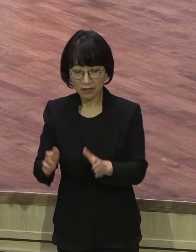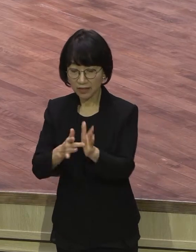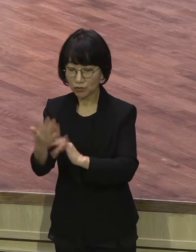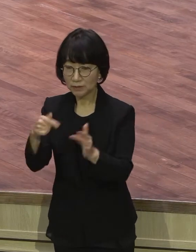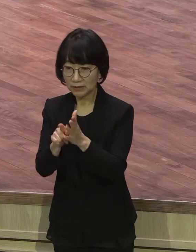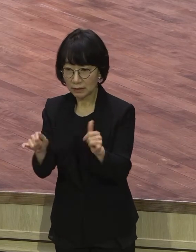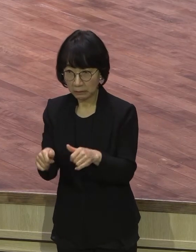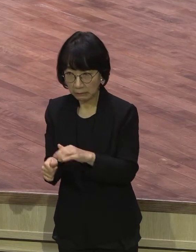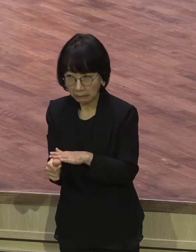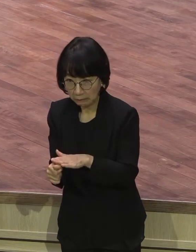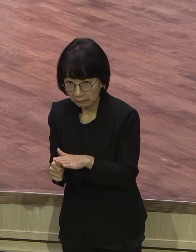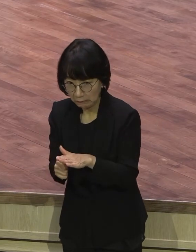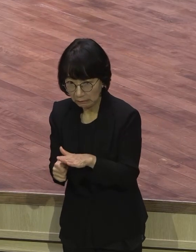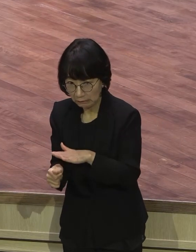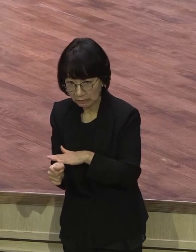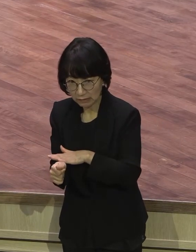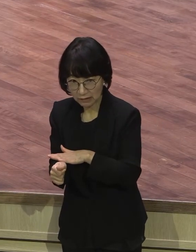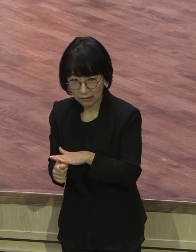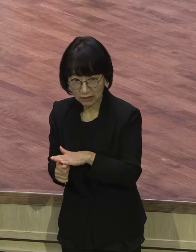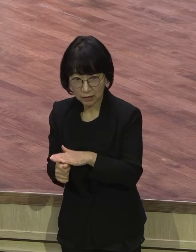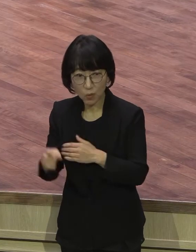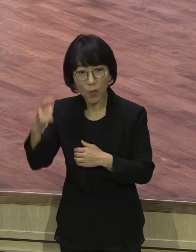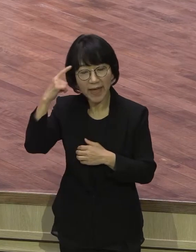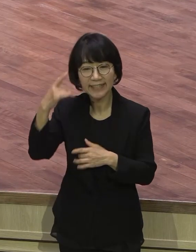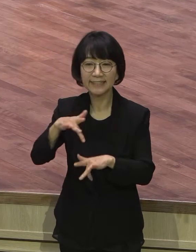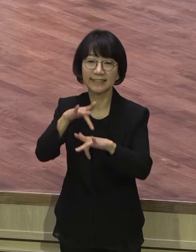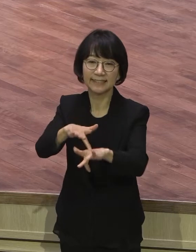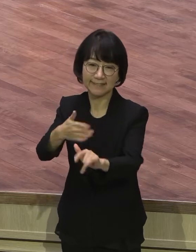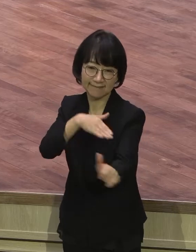그걸 이용해가지고 아무 힘이 없다 힘 다 빼버려.